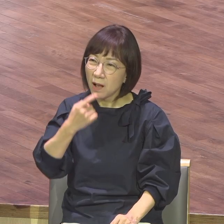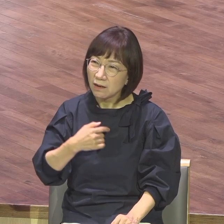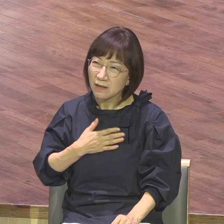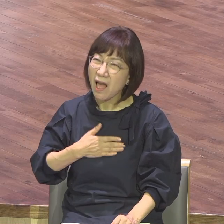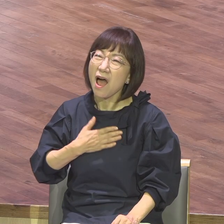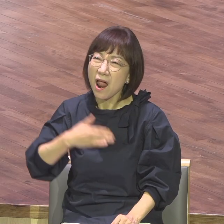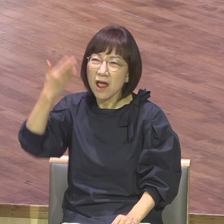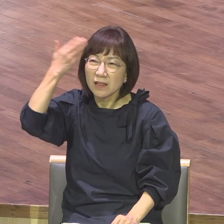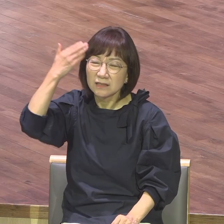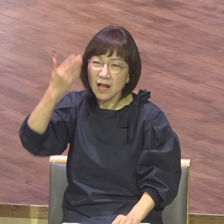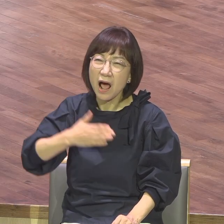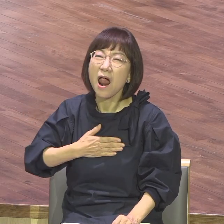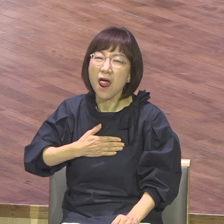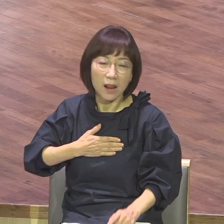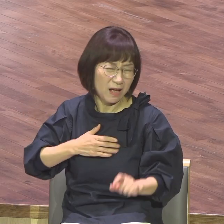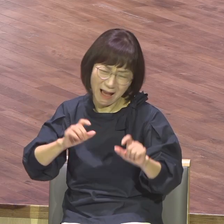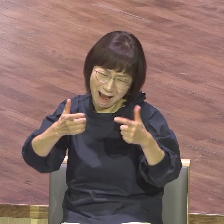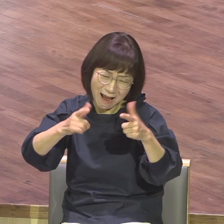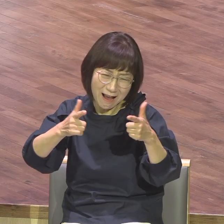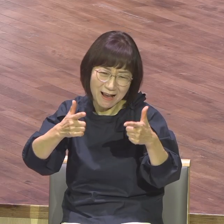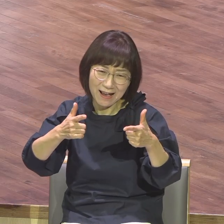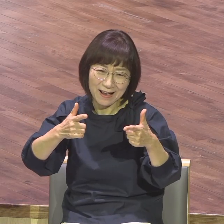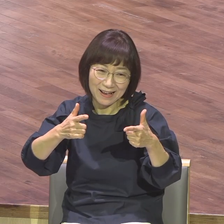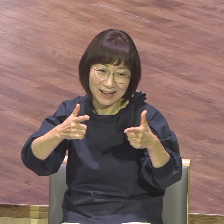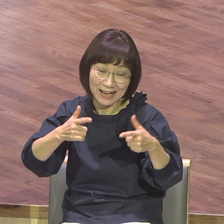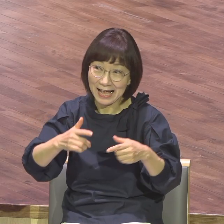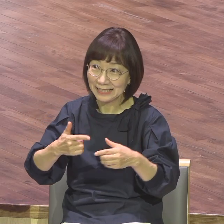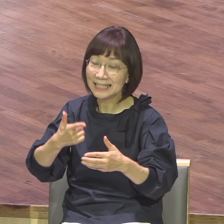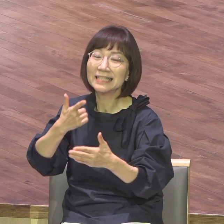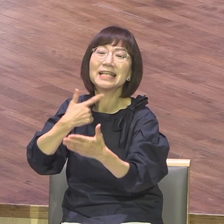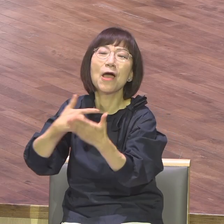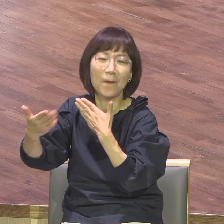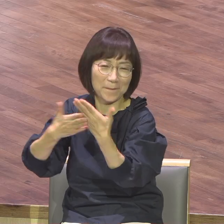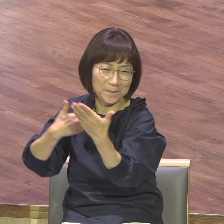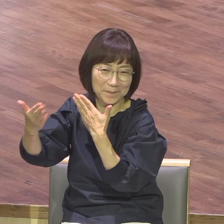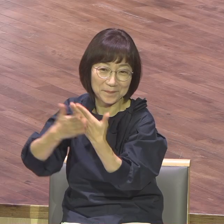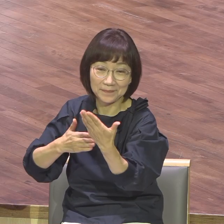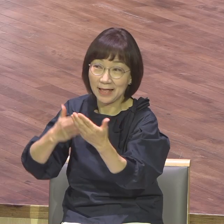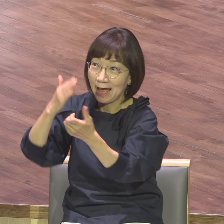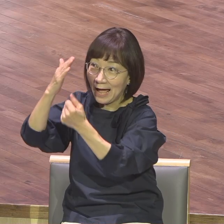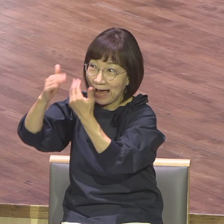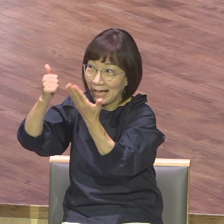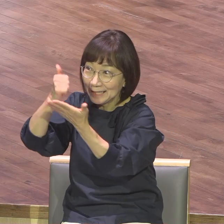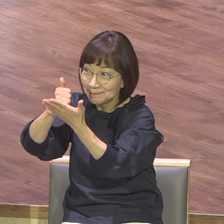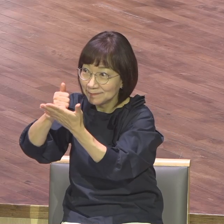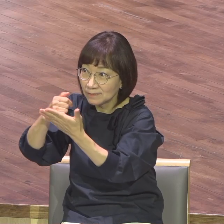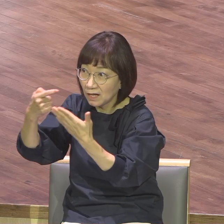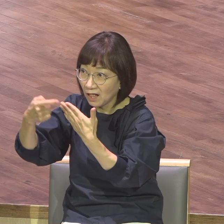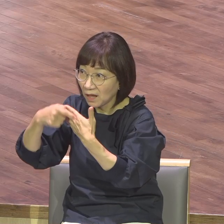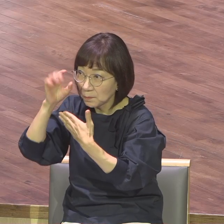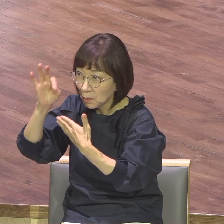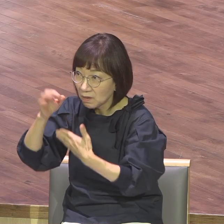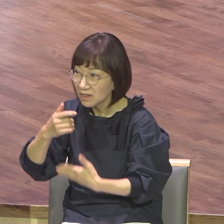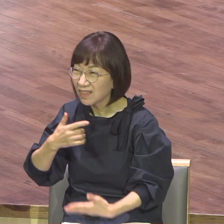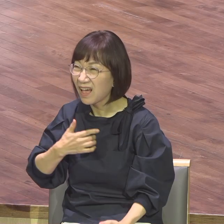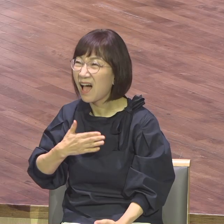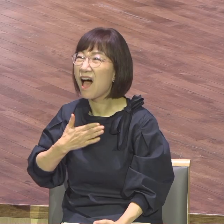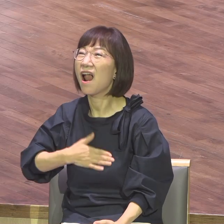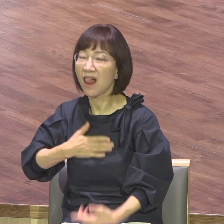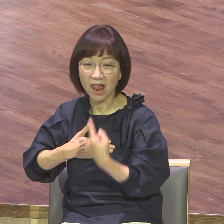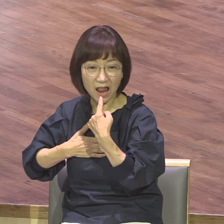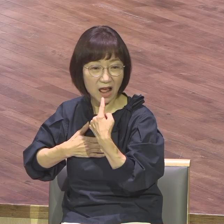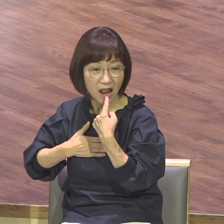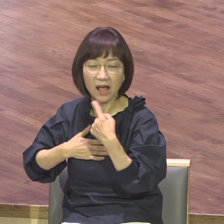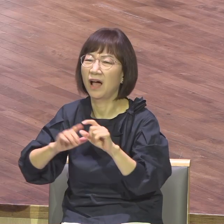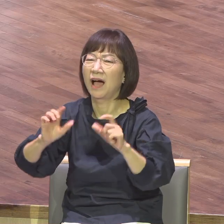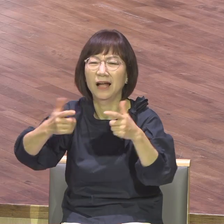체험한다 할 때 이 히브리 말이 야다라고 하는데 이 야다라는 말은요 그냥 안다가 아니에요. 여러분